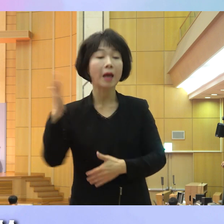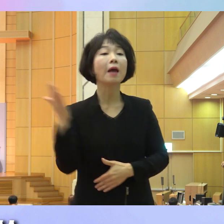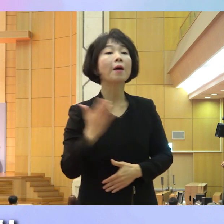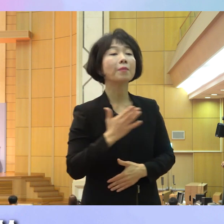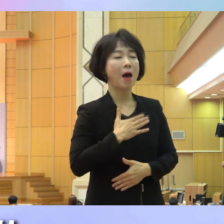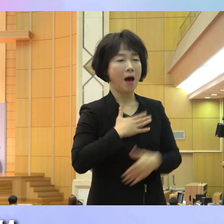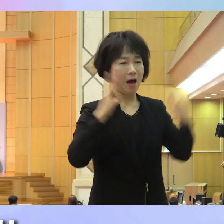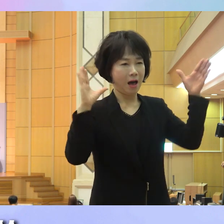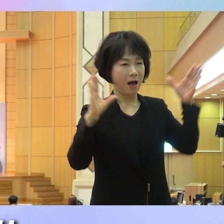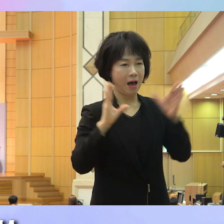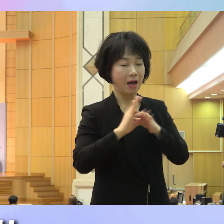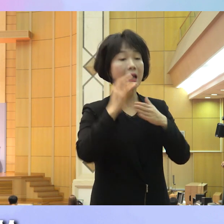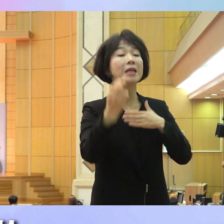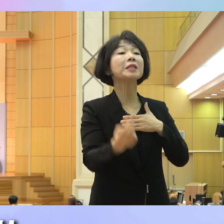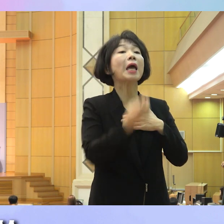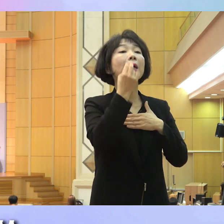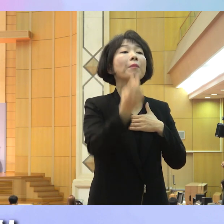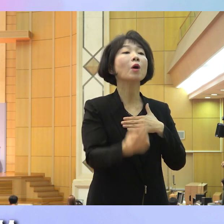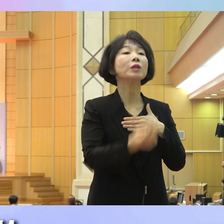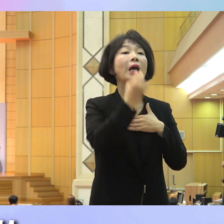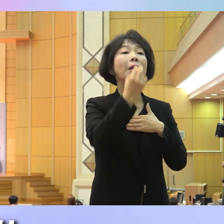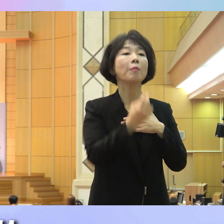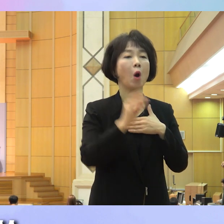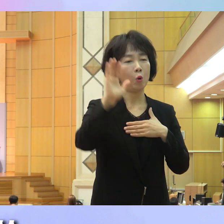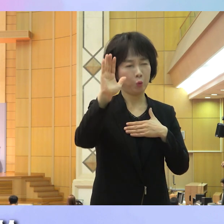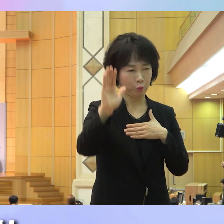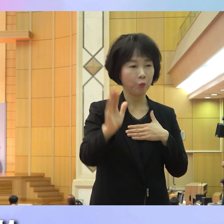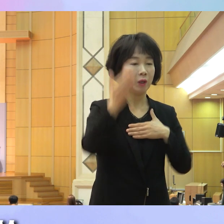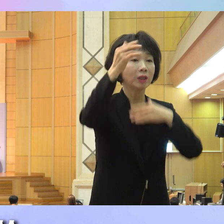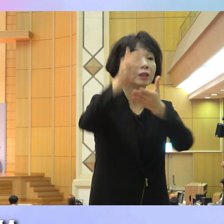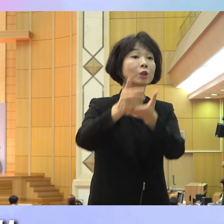나의 생명 되신 주,